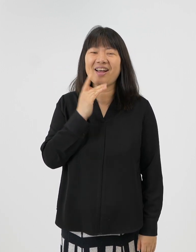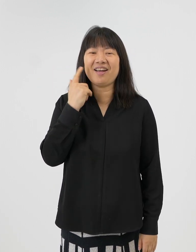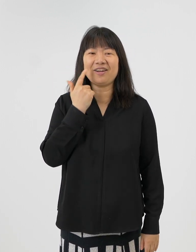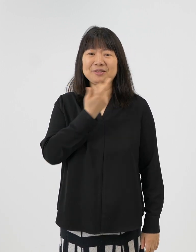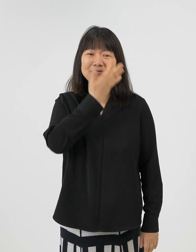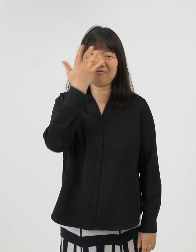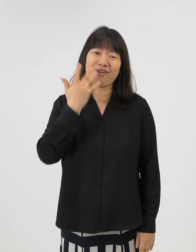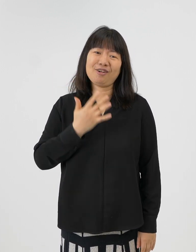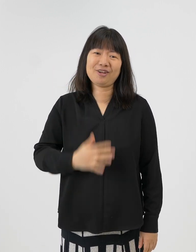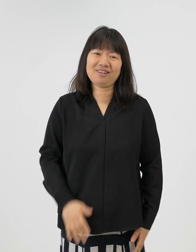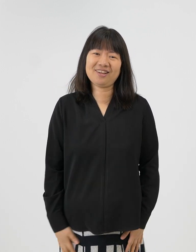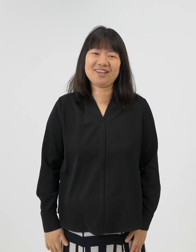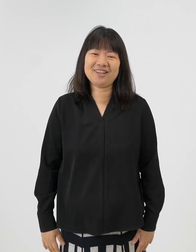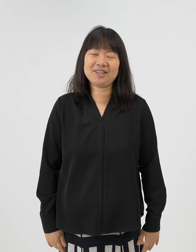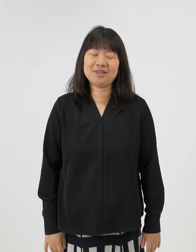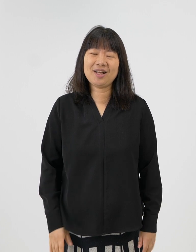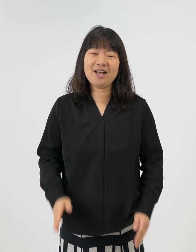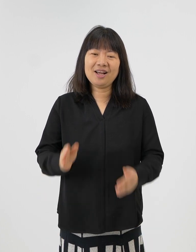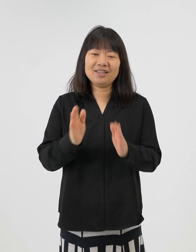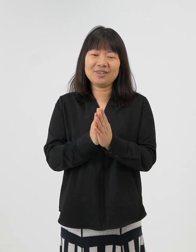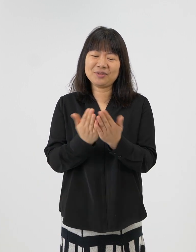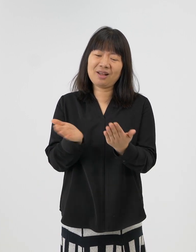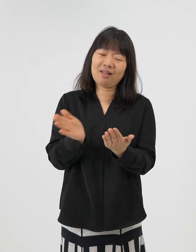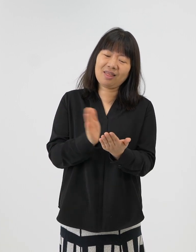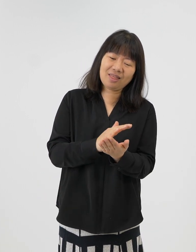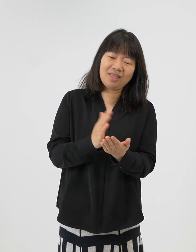아세요 여러분? 예? 이 소리만큼